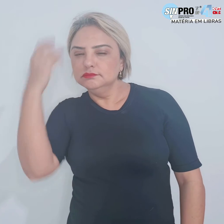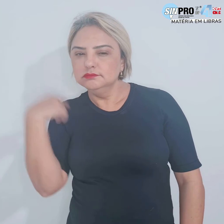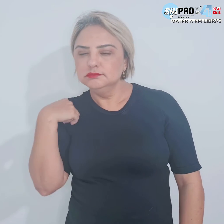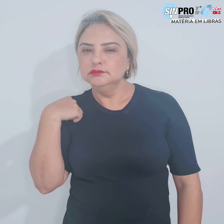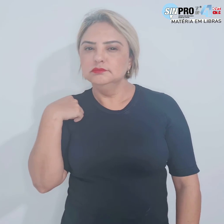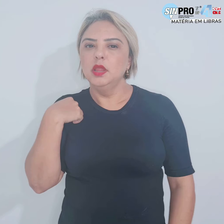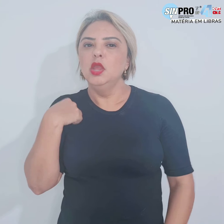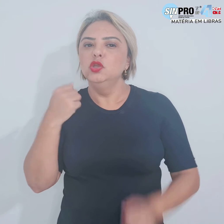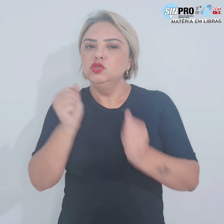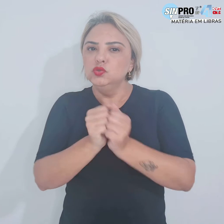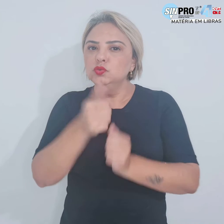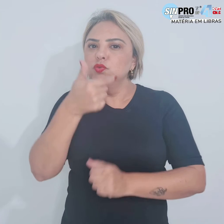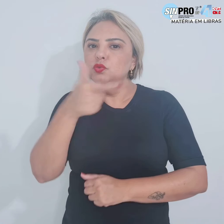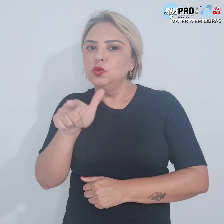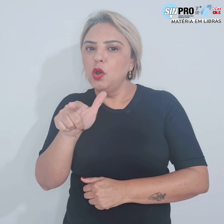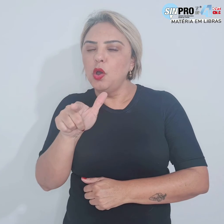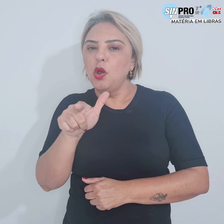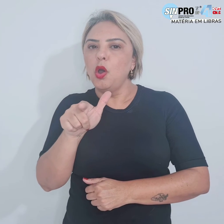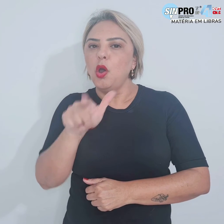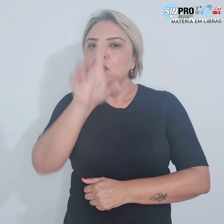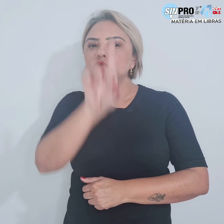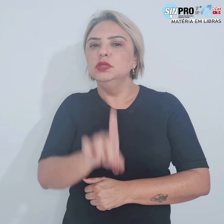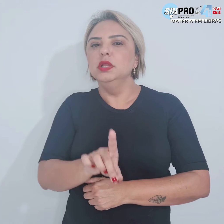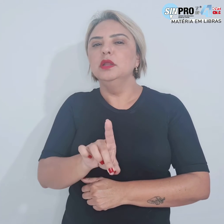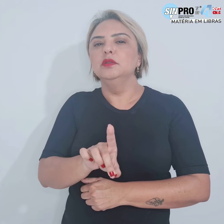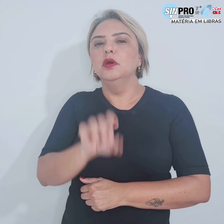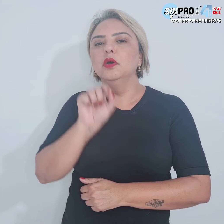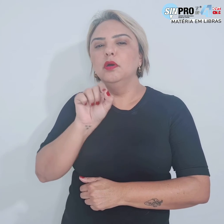James Quincey, com o CEO